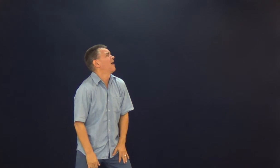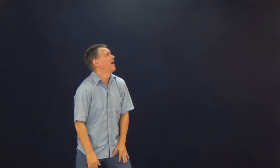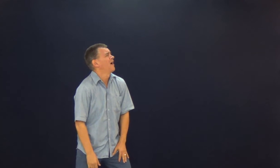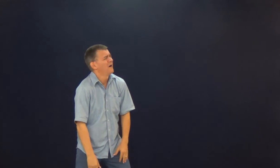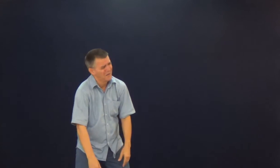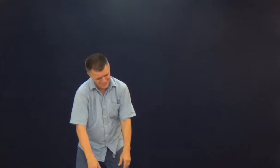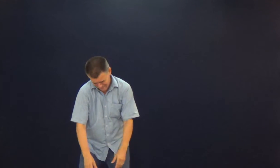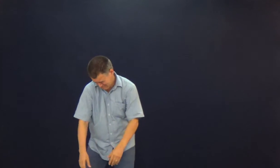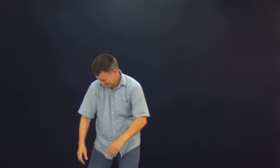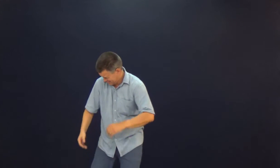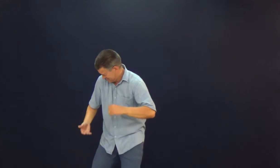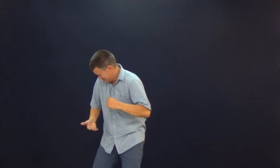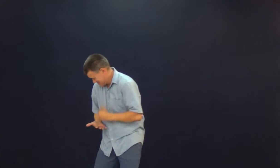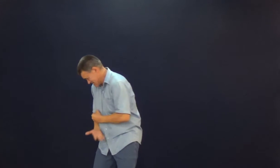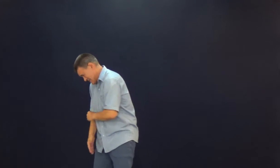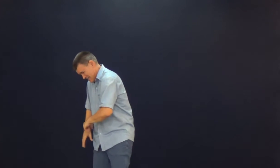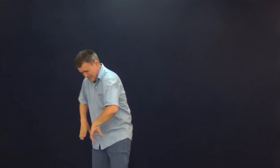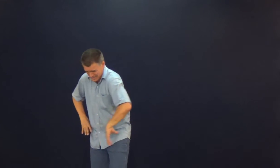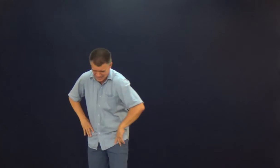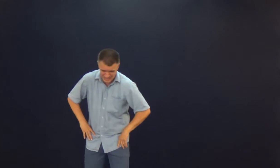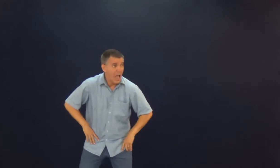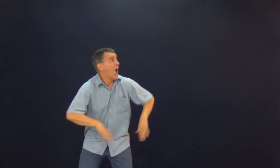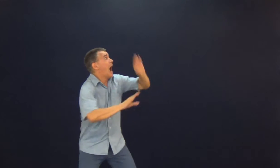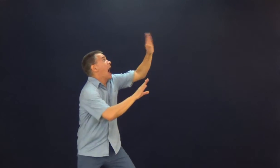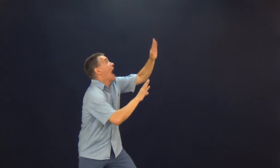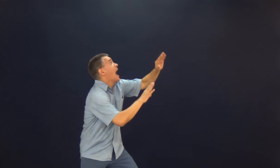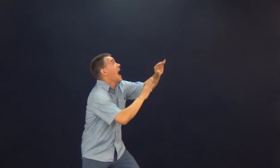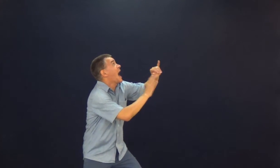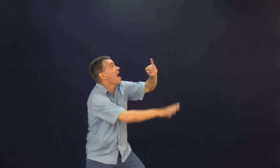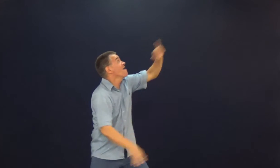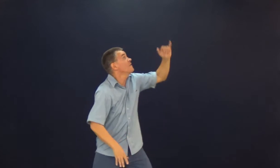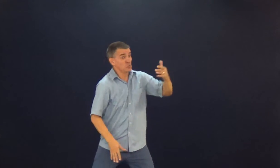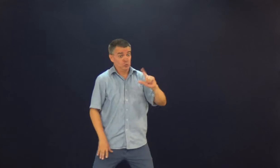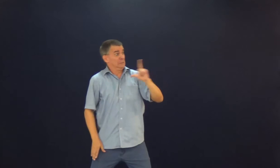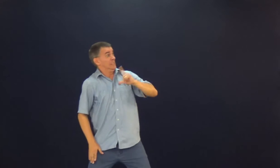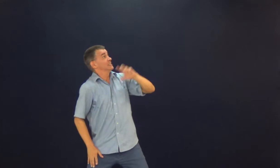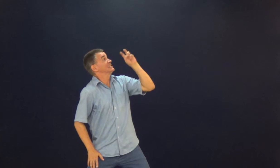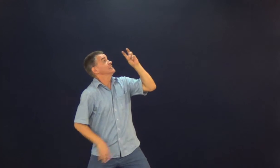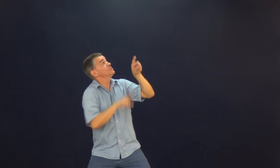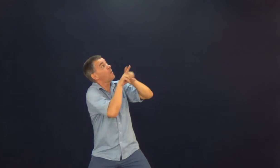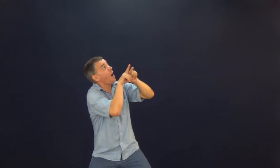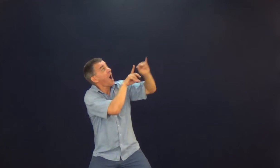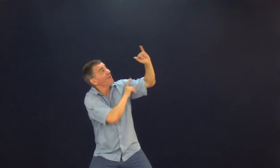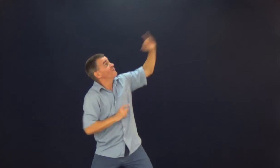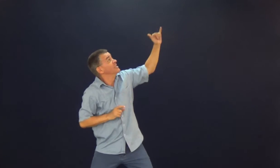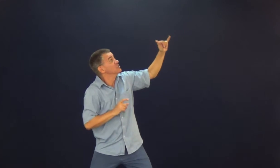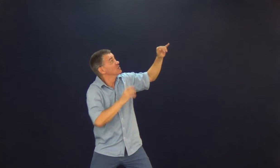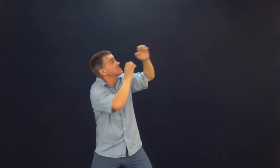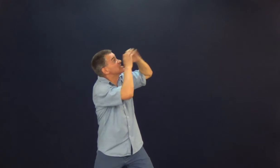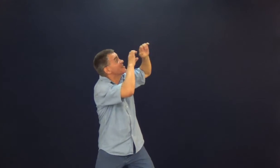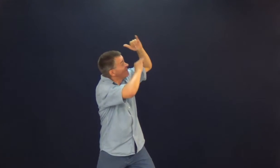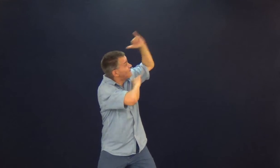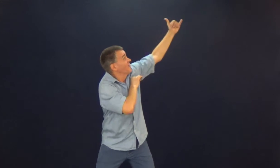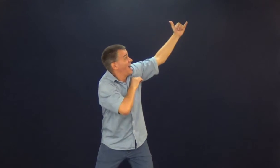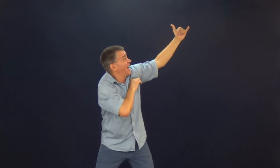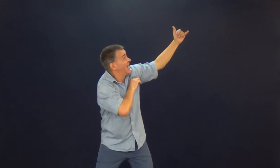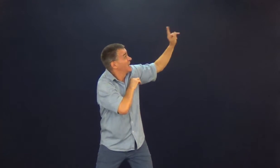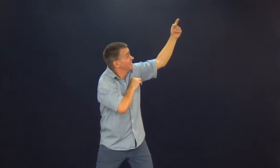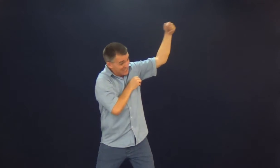o desesperado meu como assim não o é assim e tenho cinco irmãos vai lá e